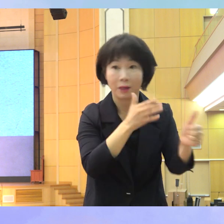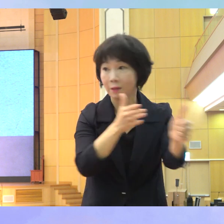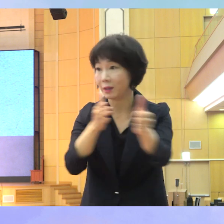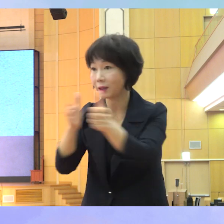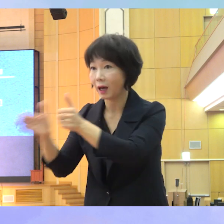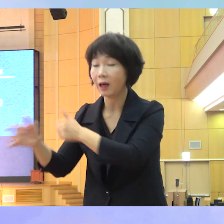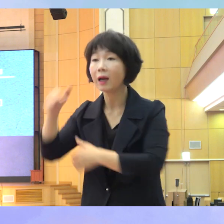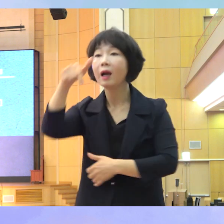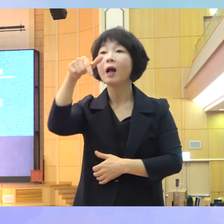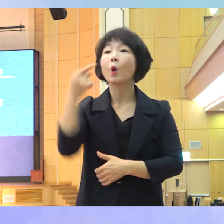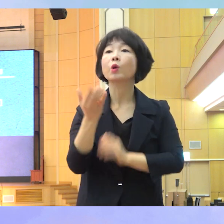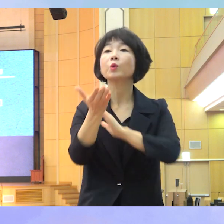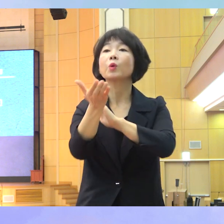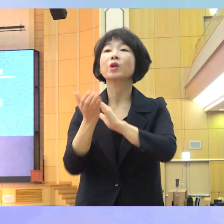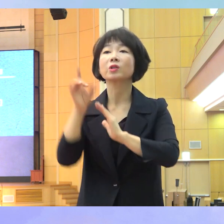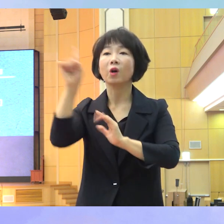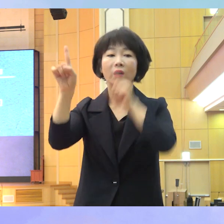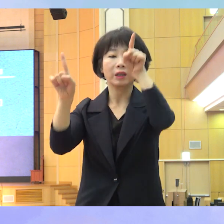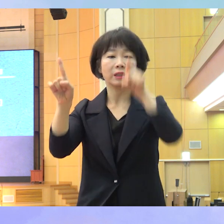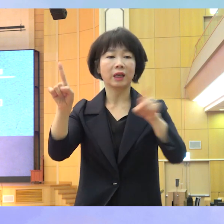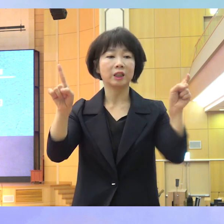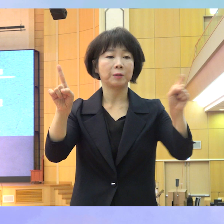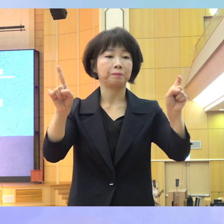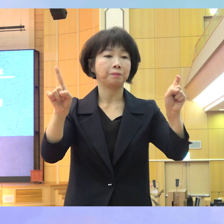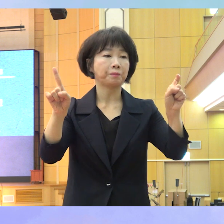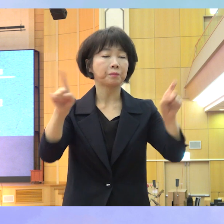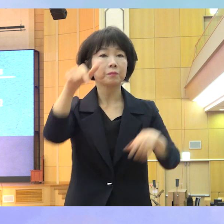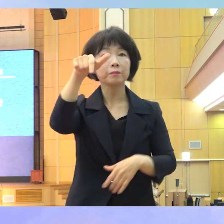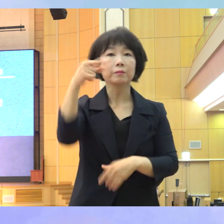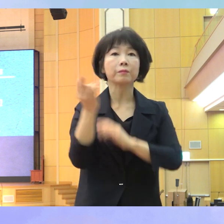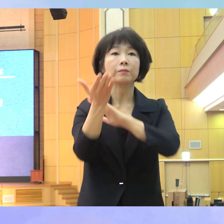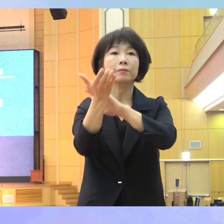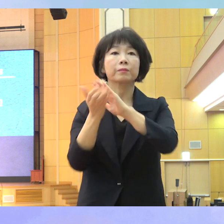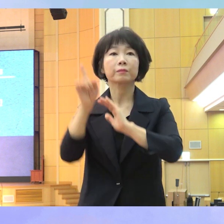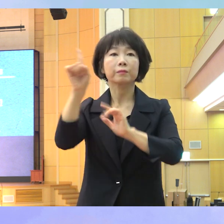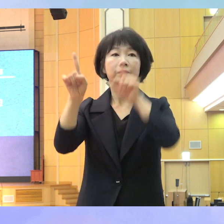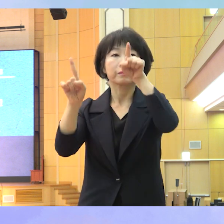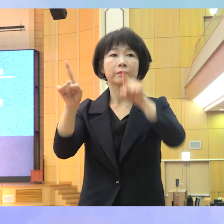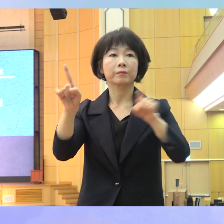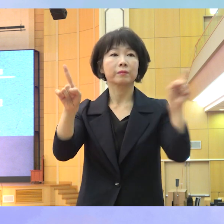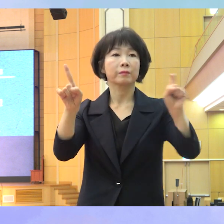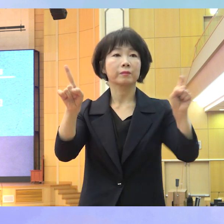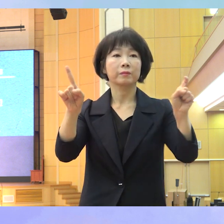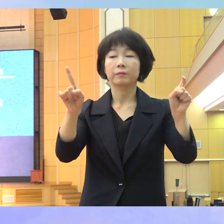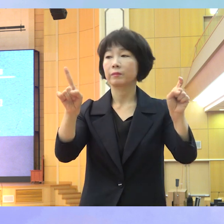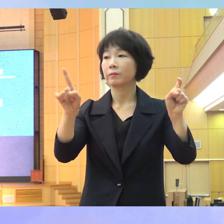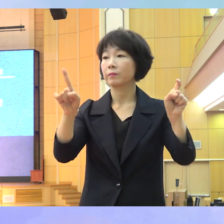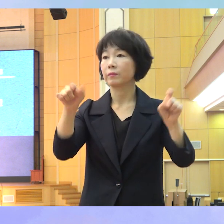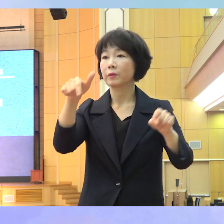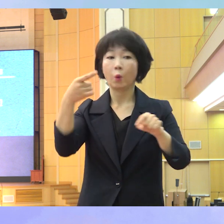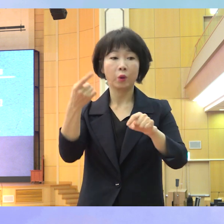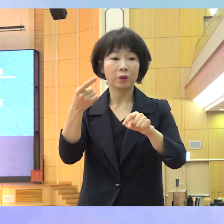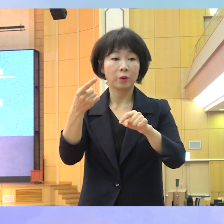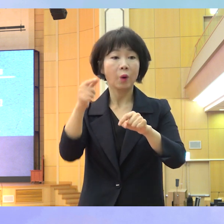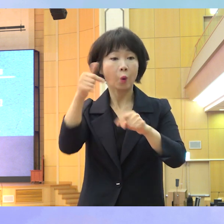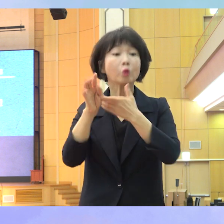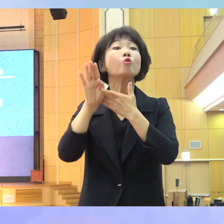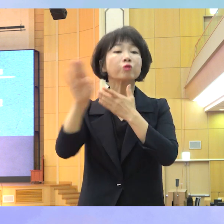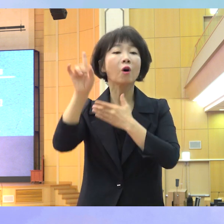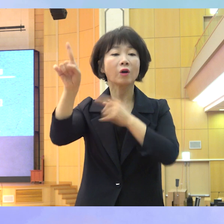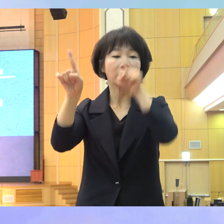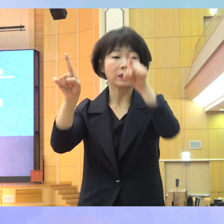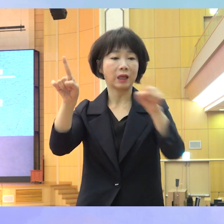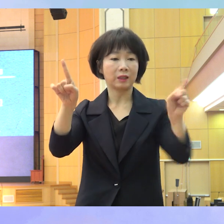1장 10절 말씀입니다. 신약성경 286페이지 고린도후서